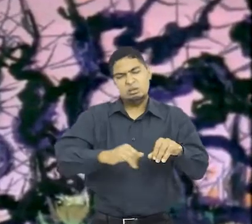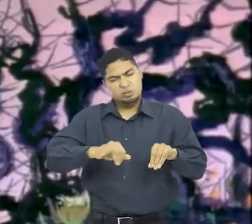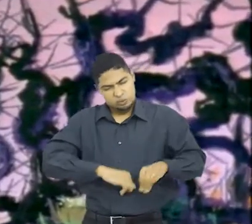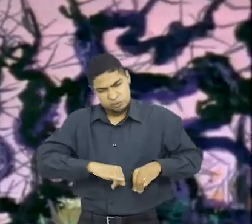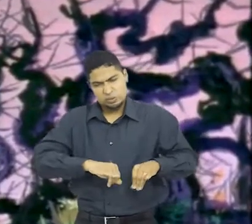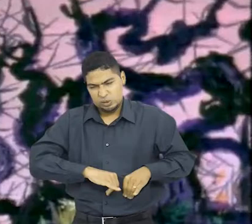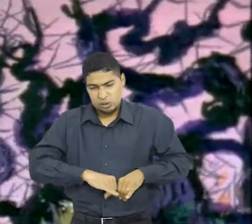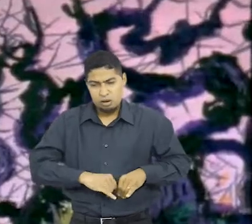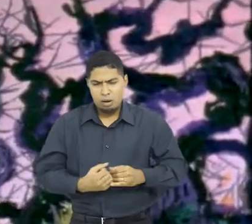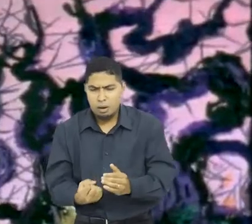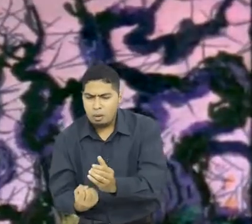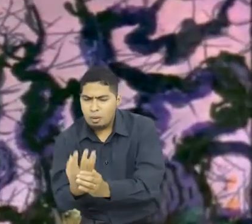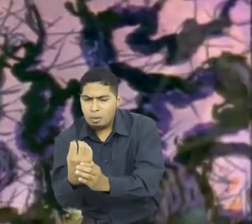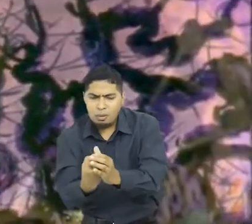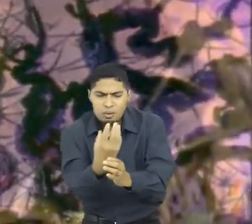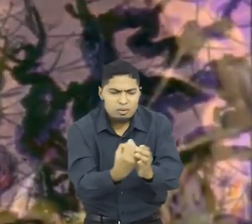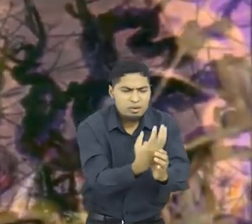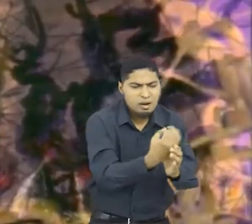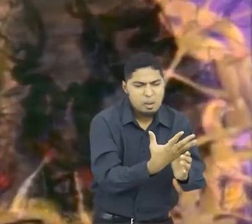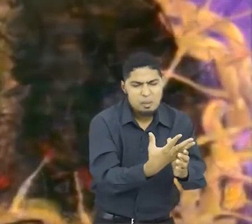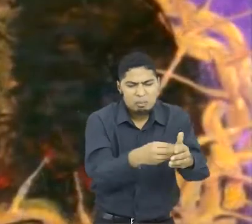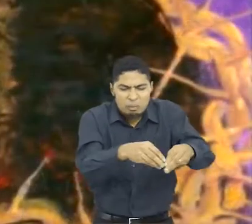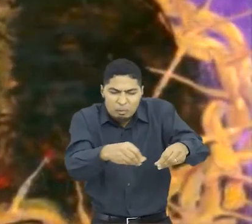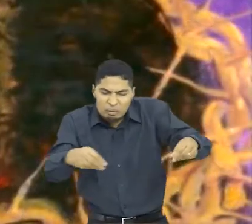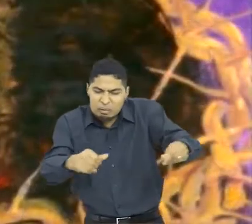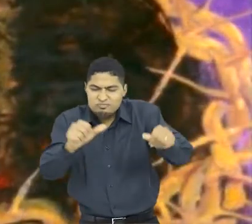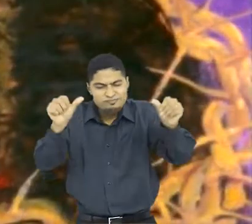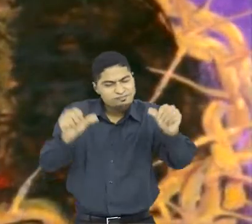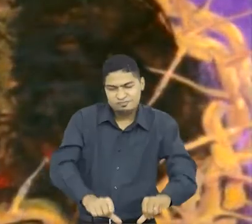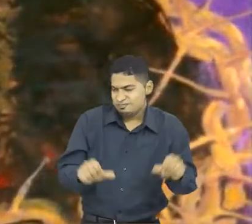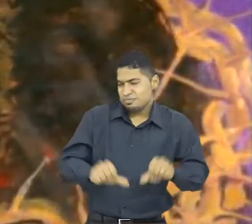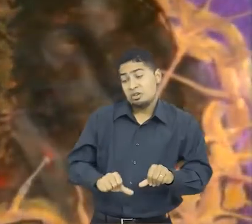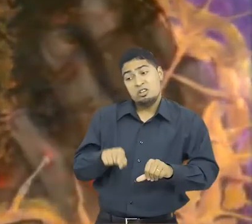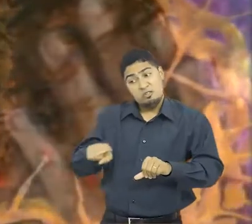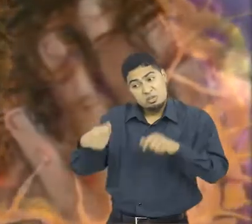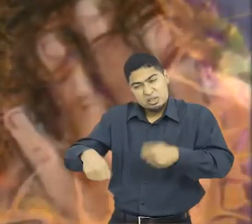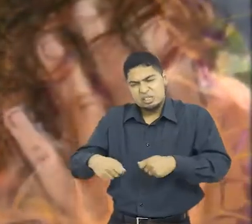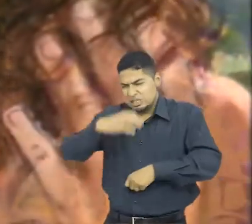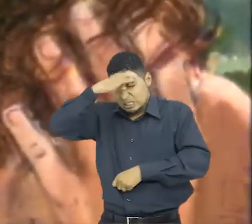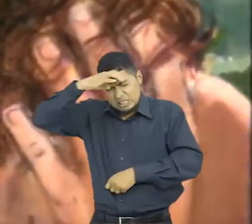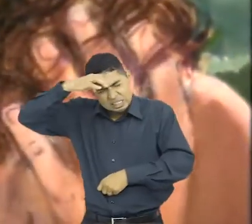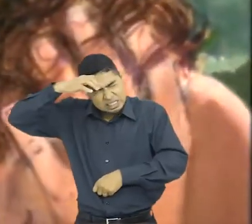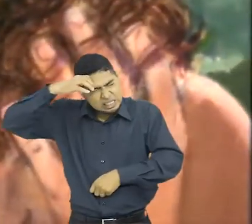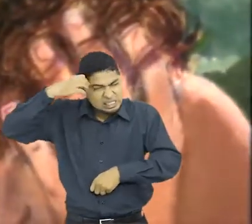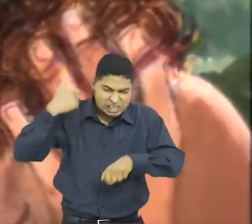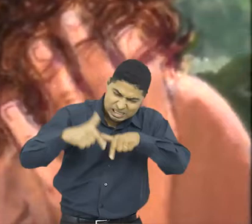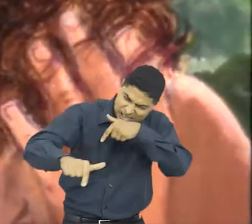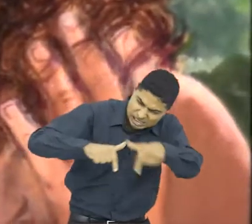Ela vai produzir espinhos e ervas daninhas. E você terá que suar para ganhar o pão de cada